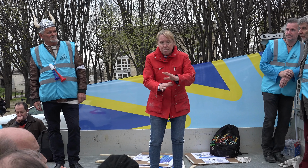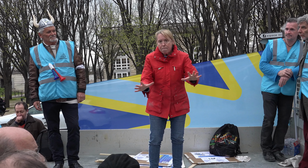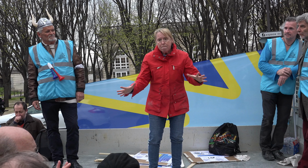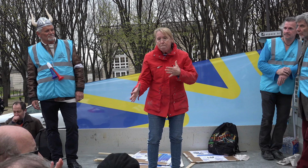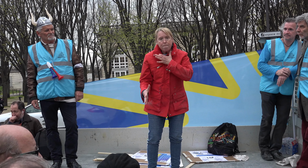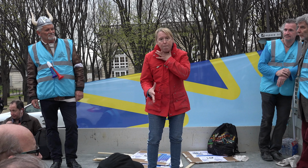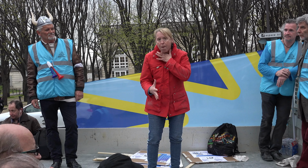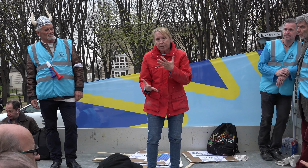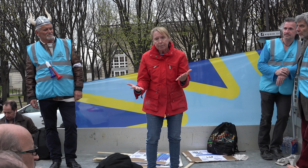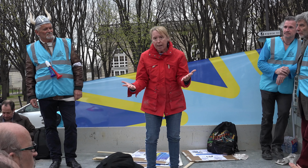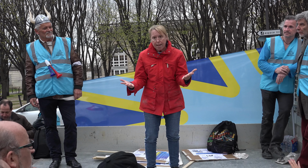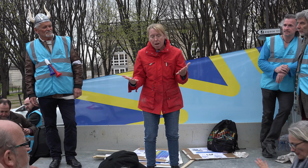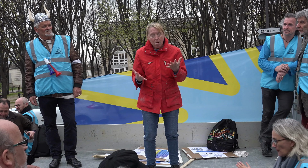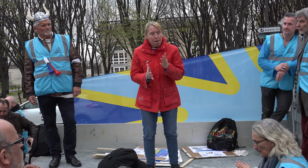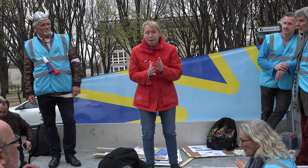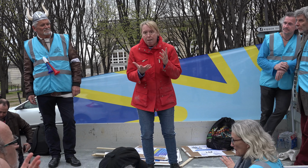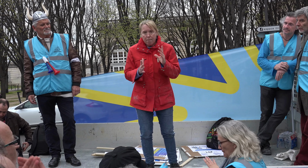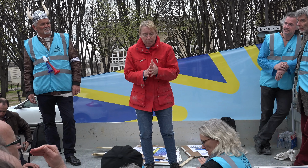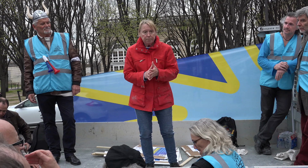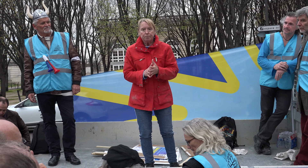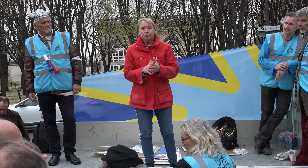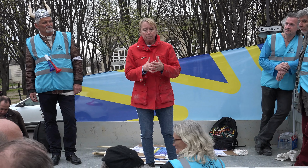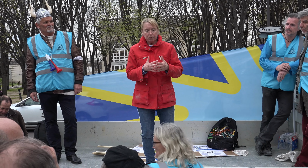fait savoir que nous étions